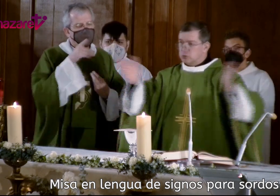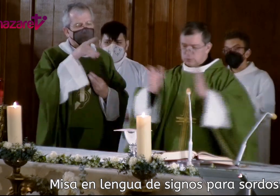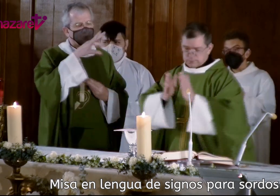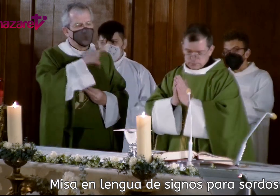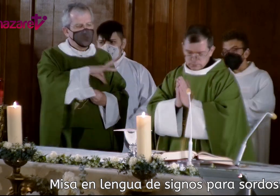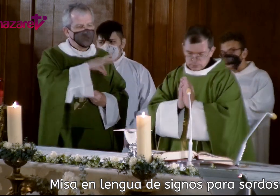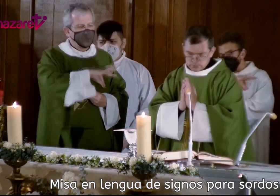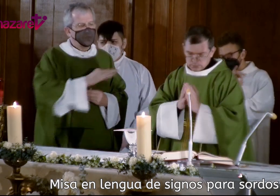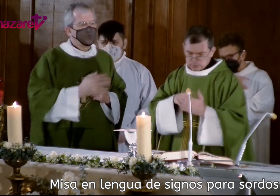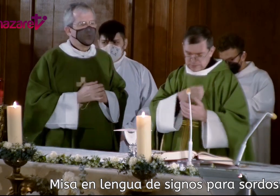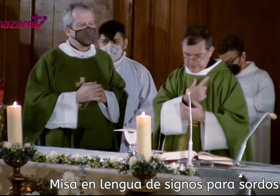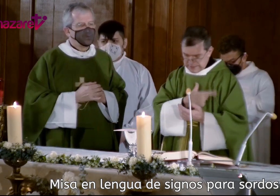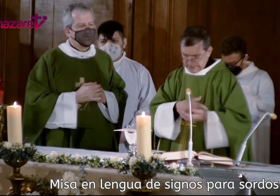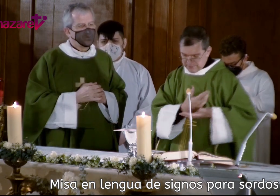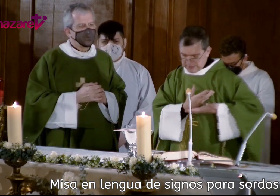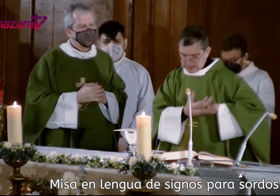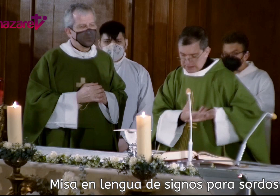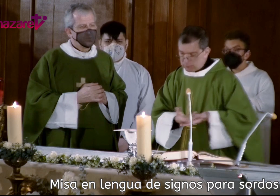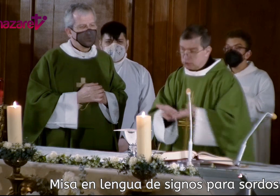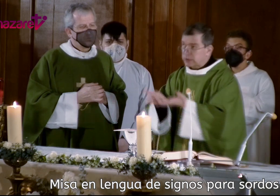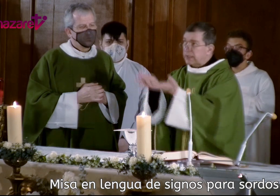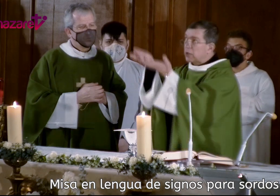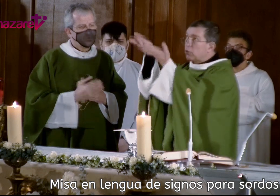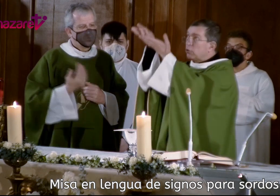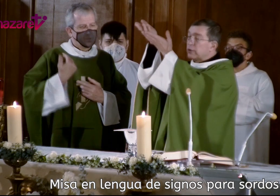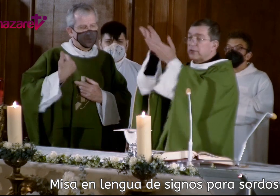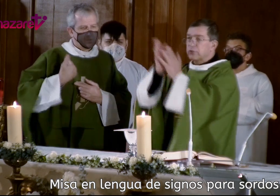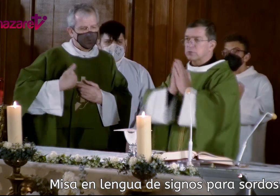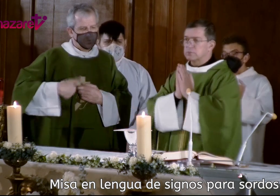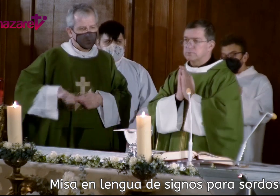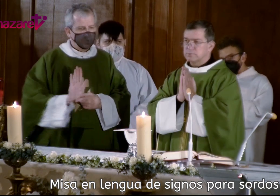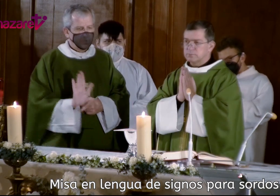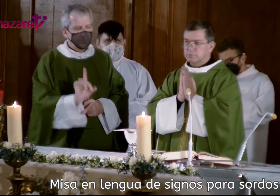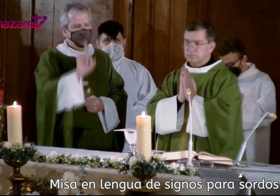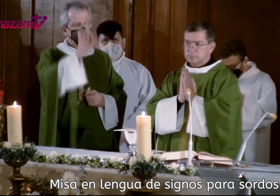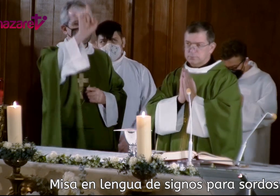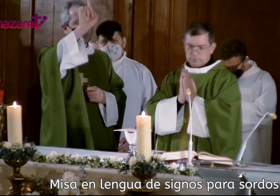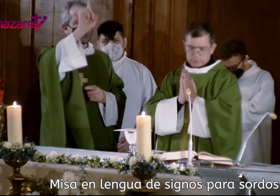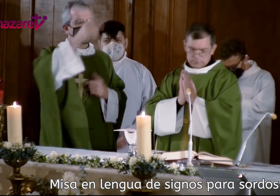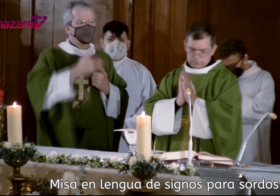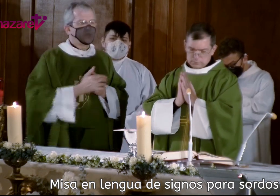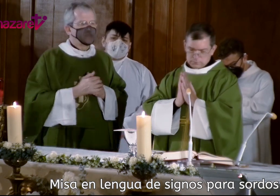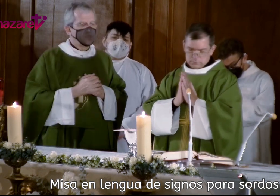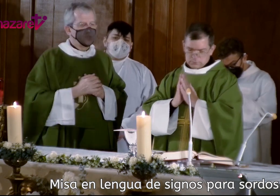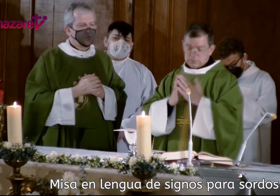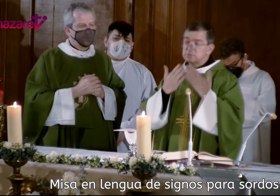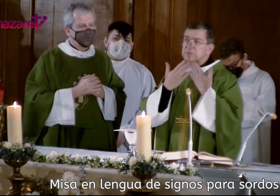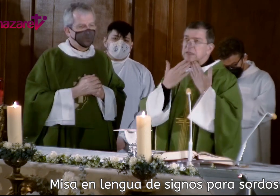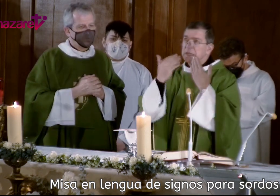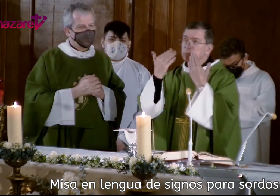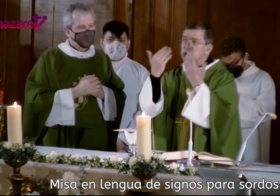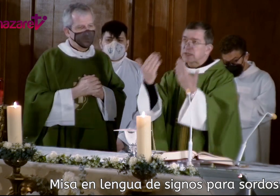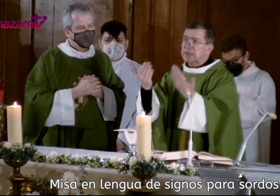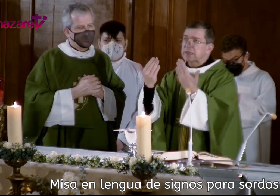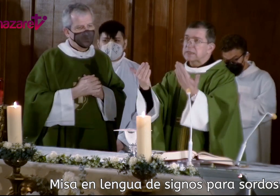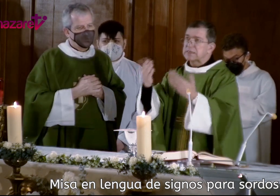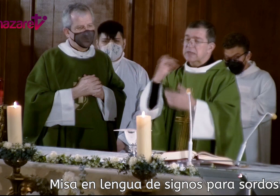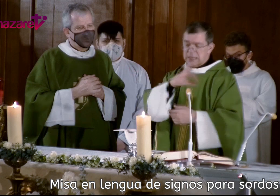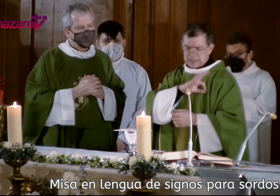con tu espíritu. Levantemos el corazón. Lo tenemos levantado hacia el Señor. Demos gracias al